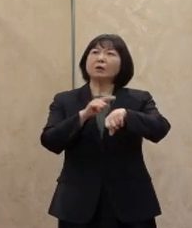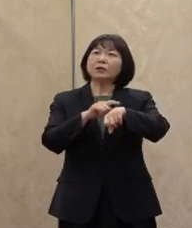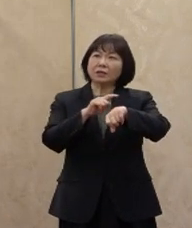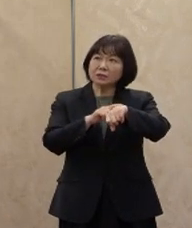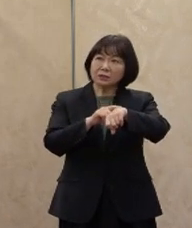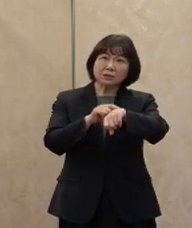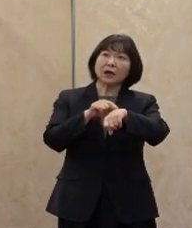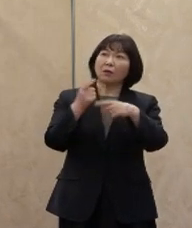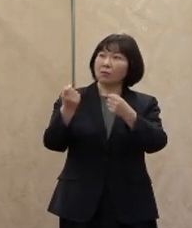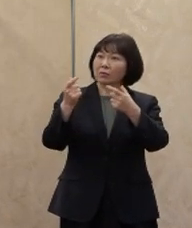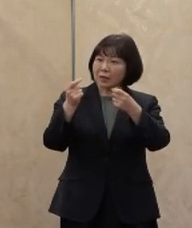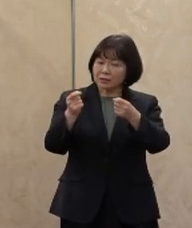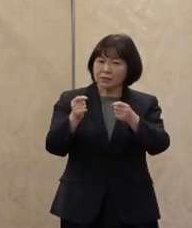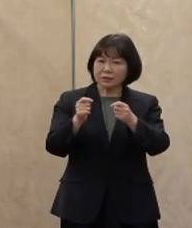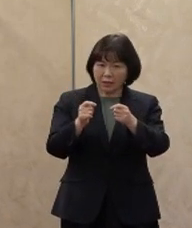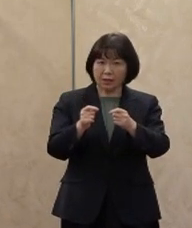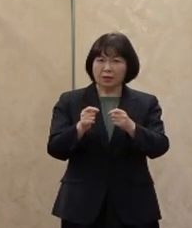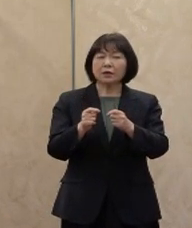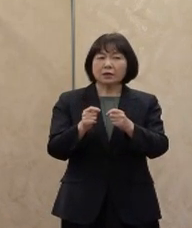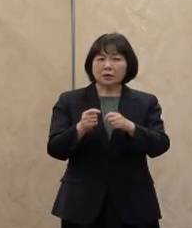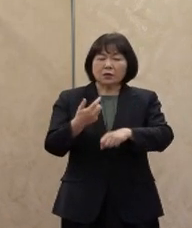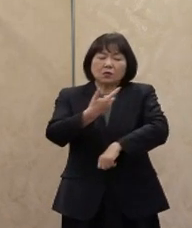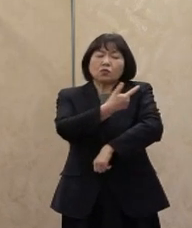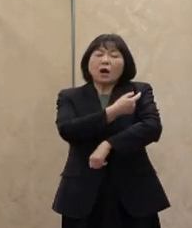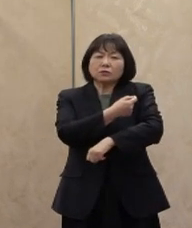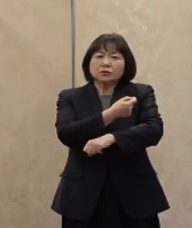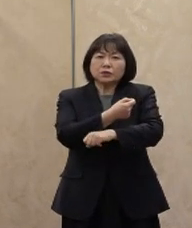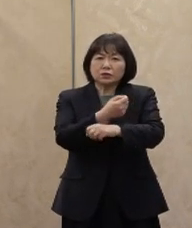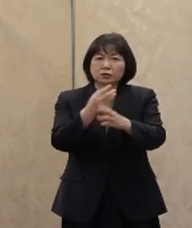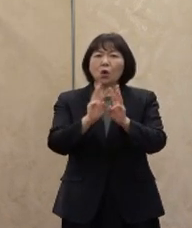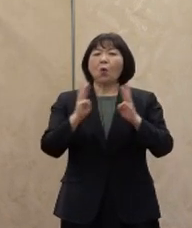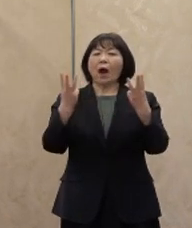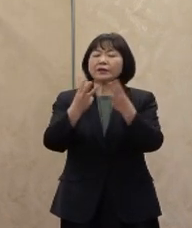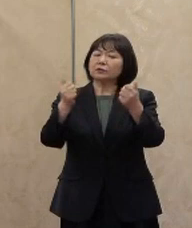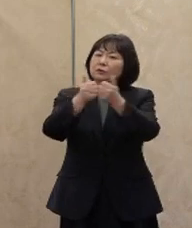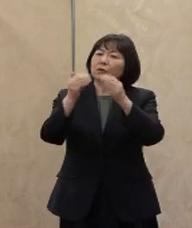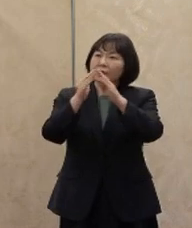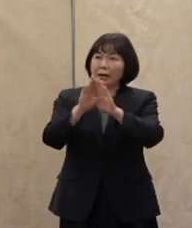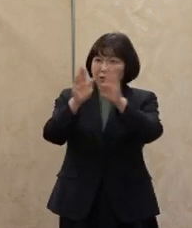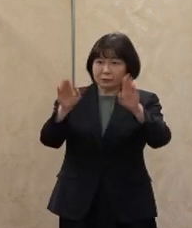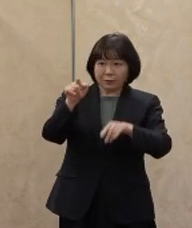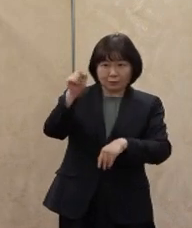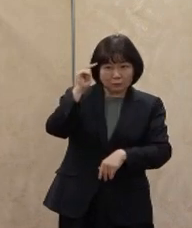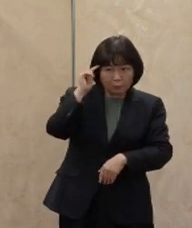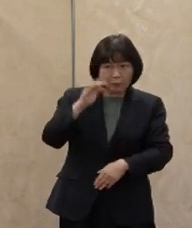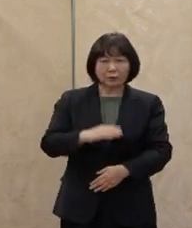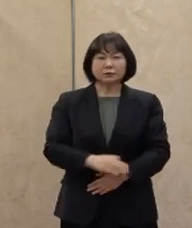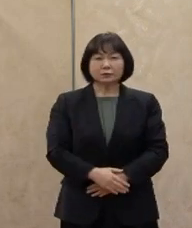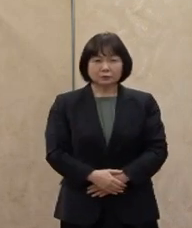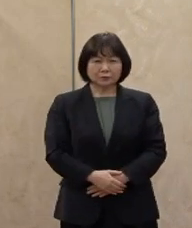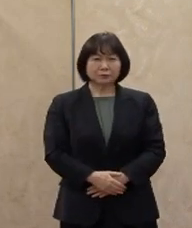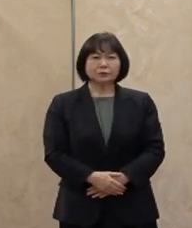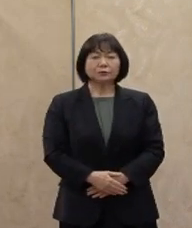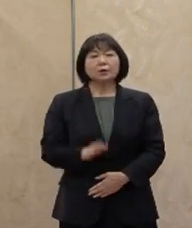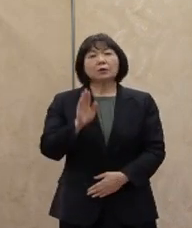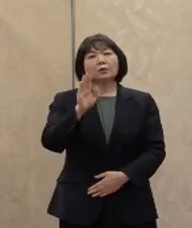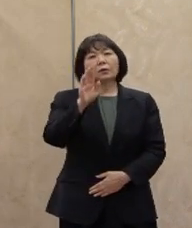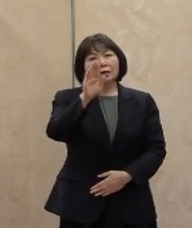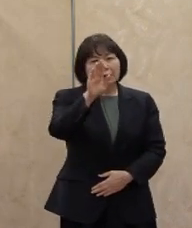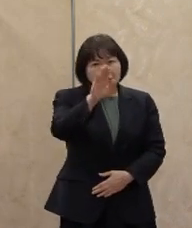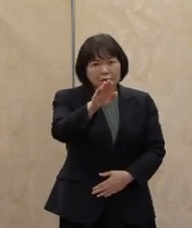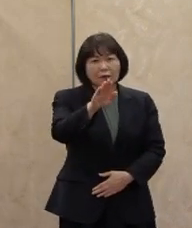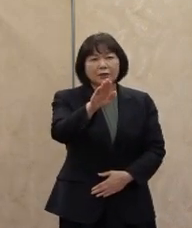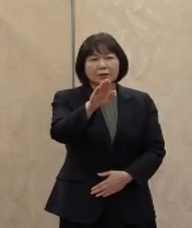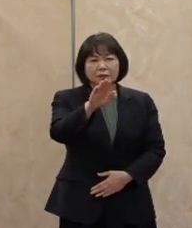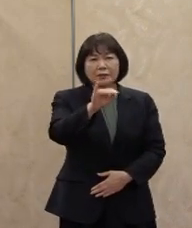ングの協議会始まっていると思うんですけれども、これから先、